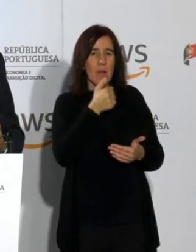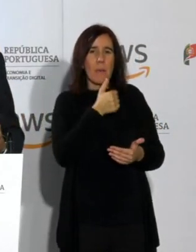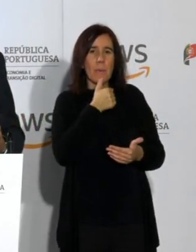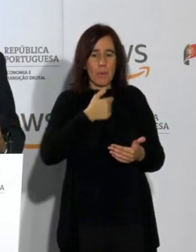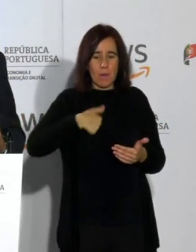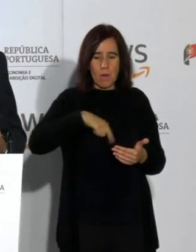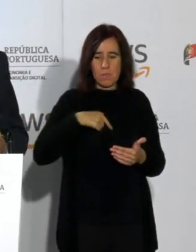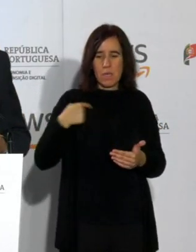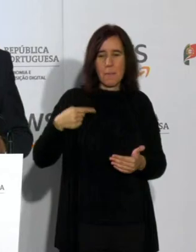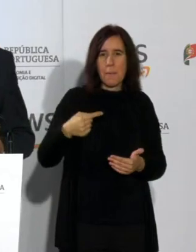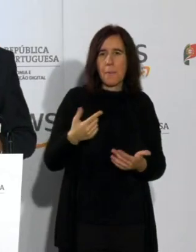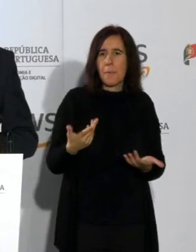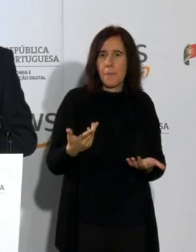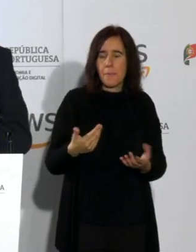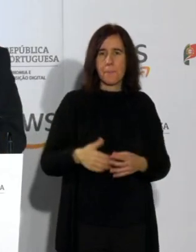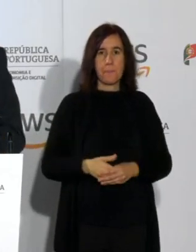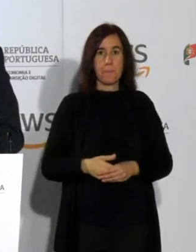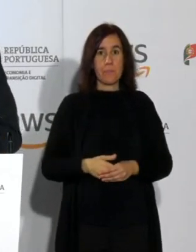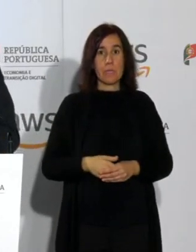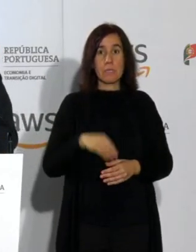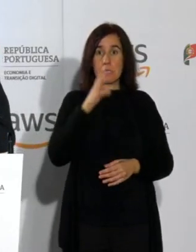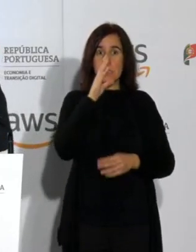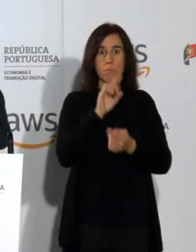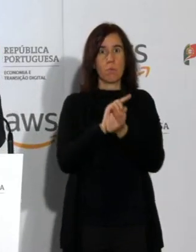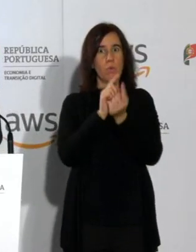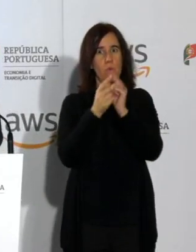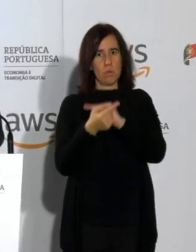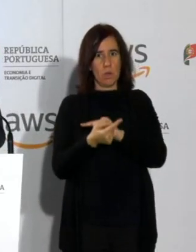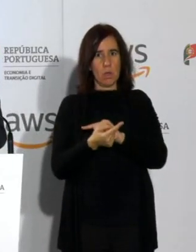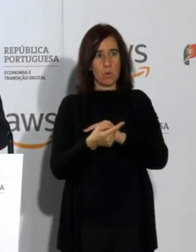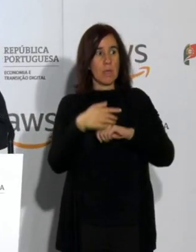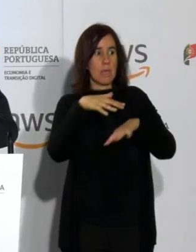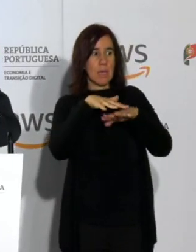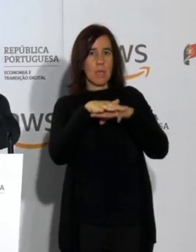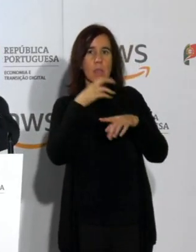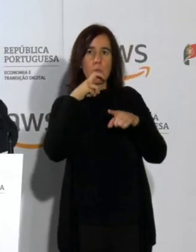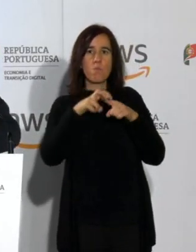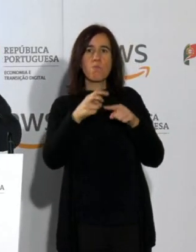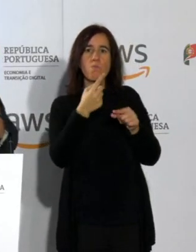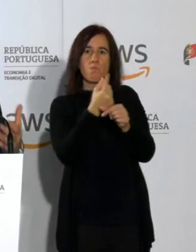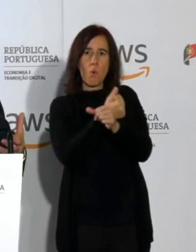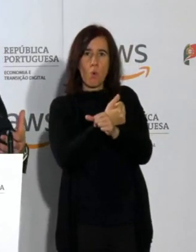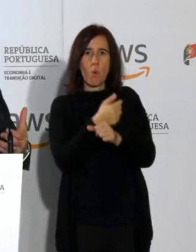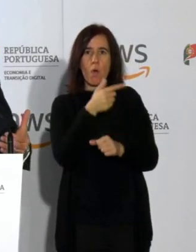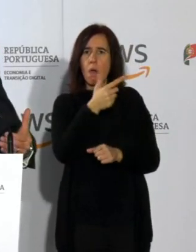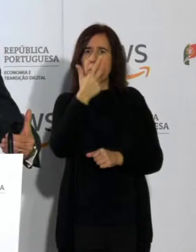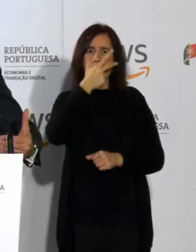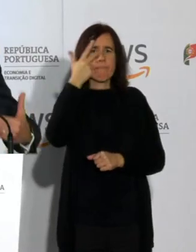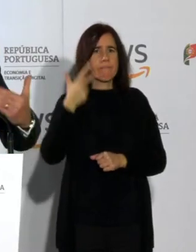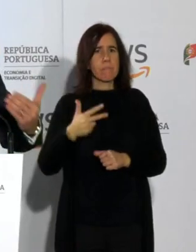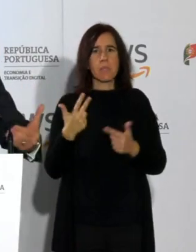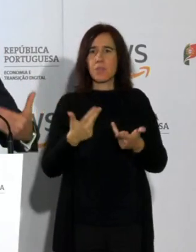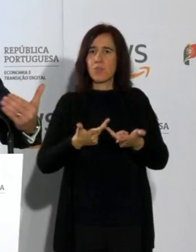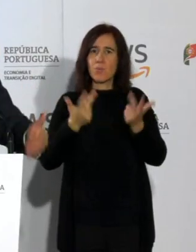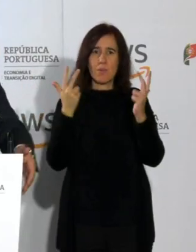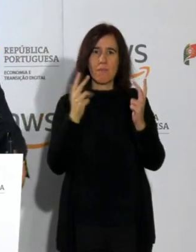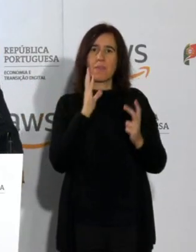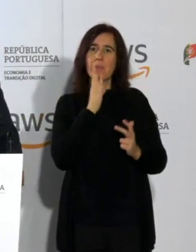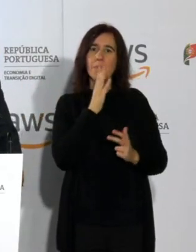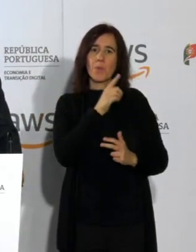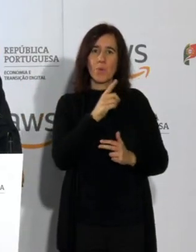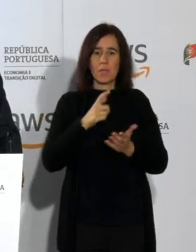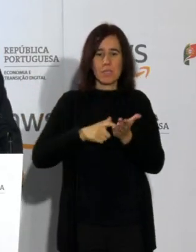nossa rotina. Se, pelo contrário, compramos energia à rede, ela está sempre plenamente disponível em função das